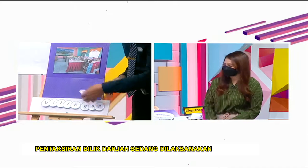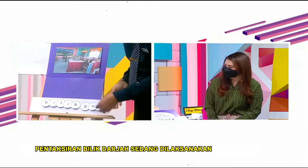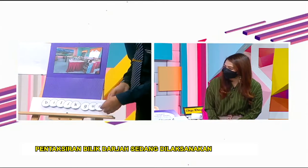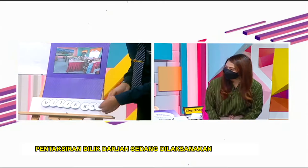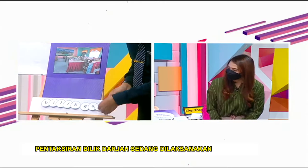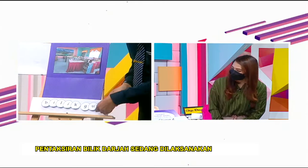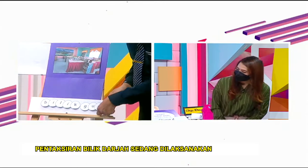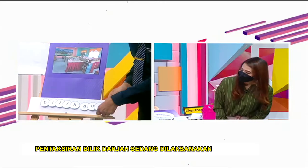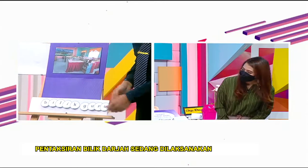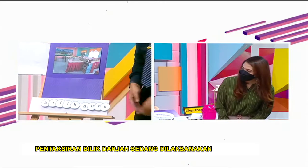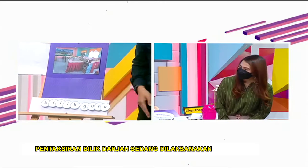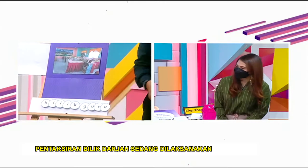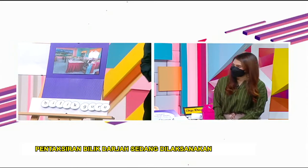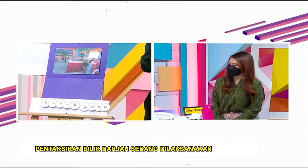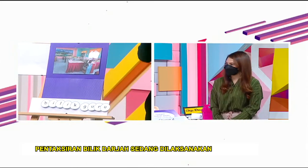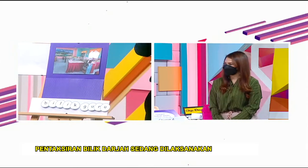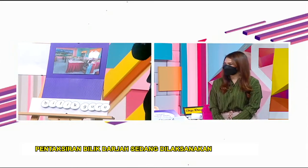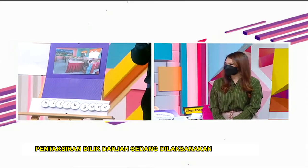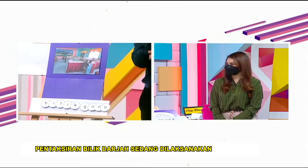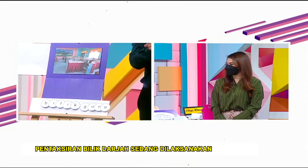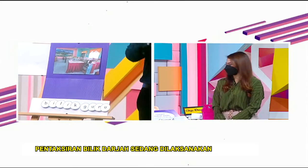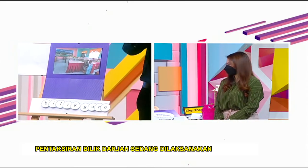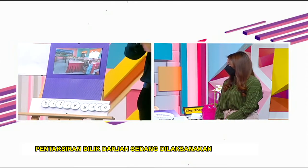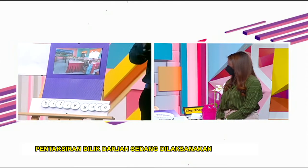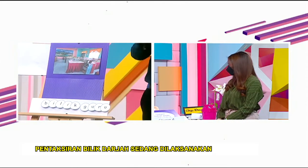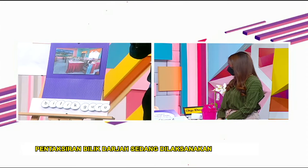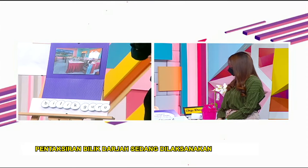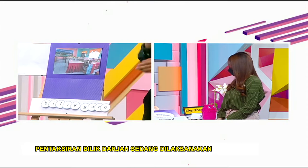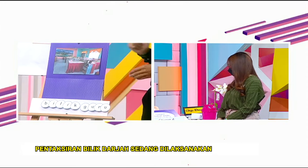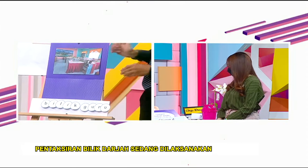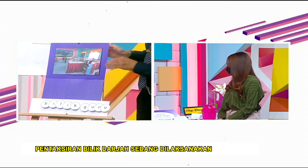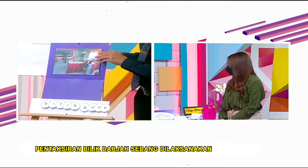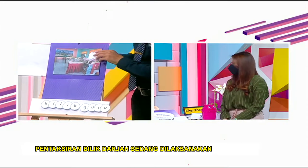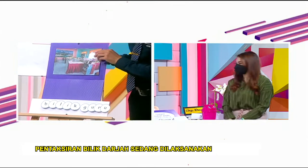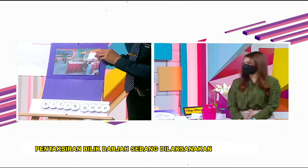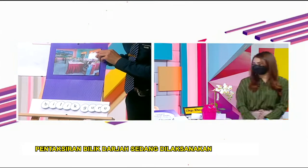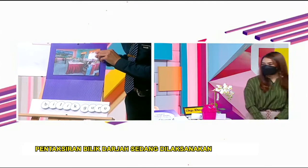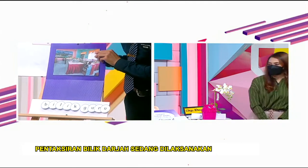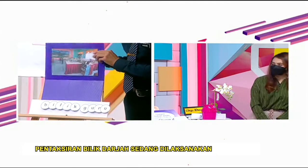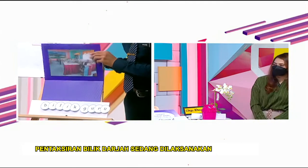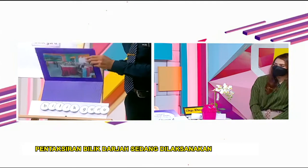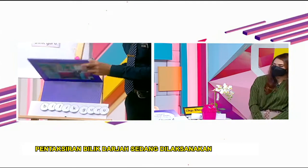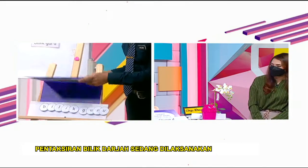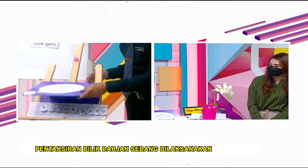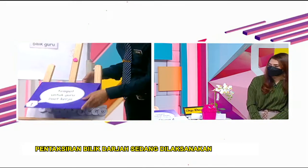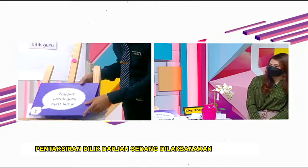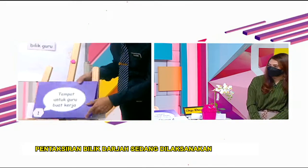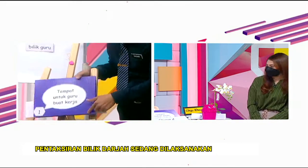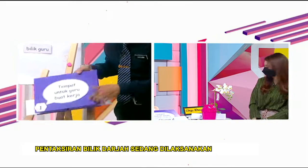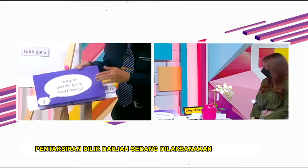Okey, pandai betul semuanya. Okey. Okay, sekarang ni kita nak letak mana? Cuba tengok dekat